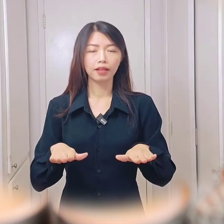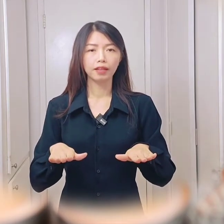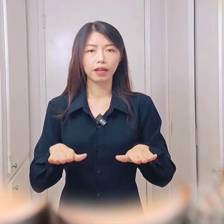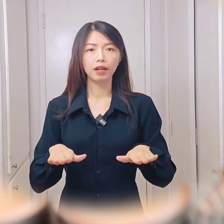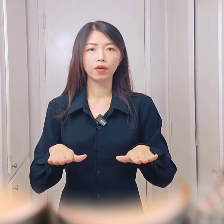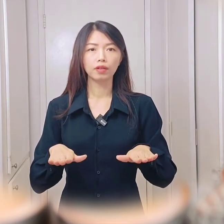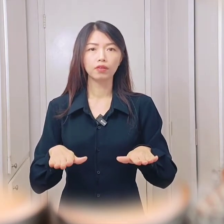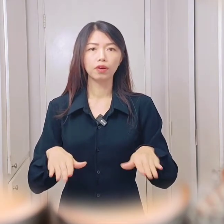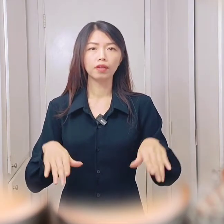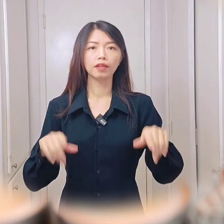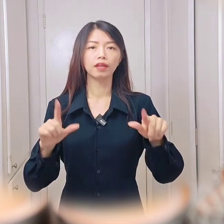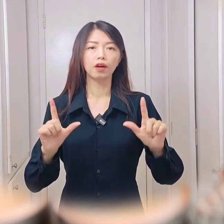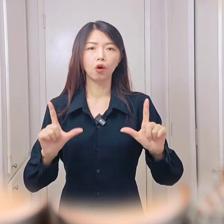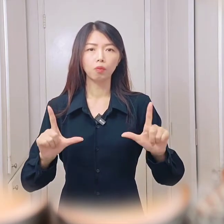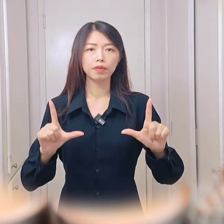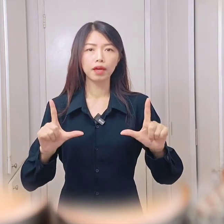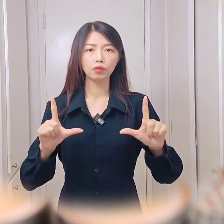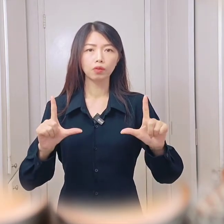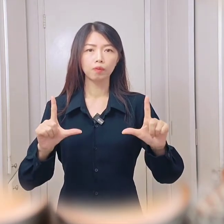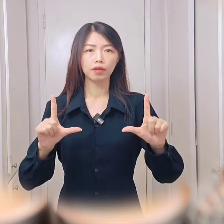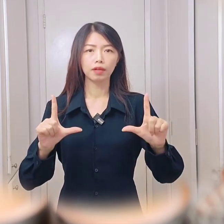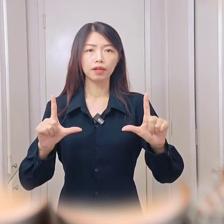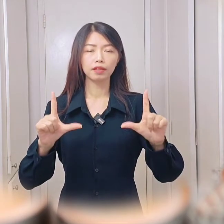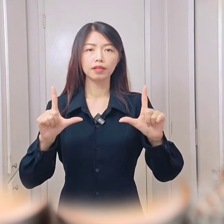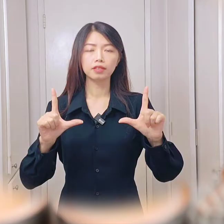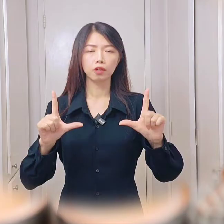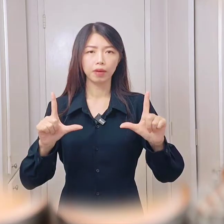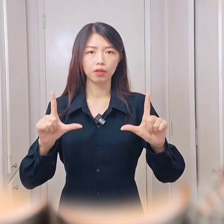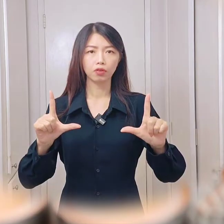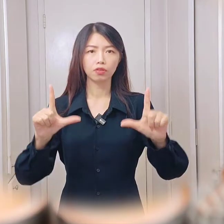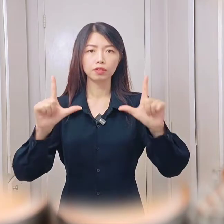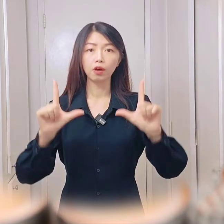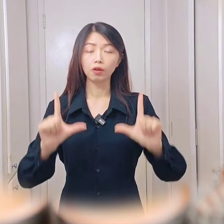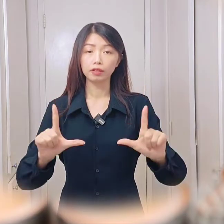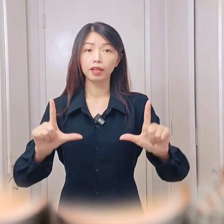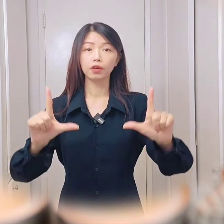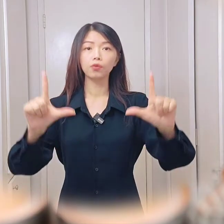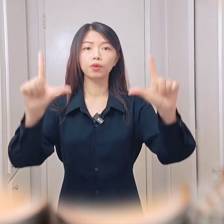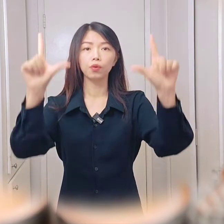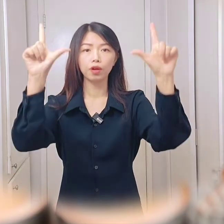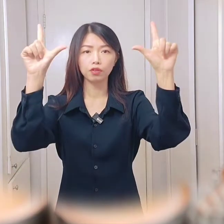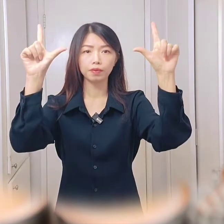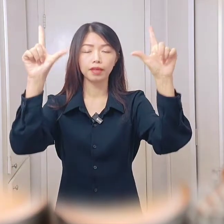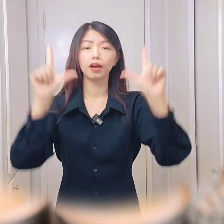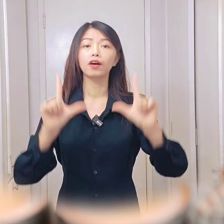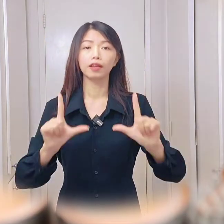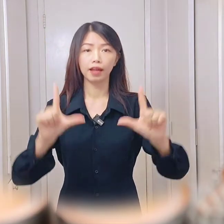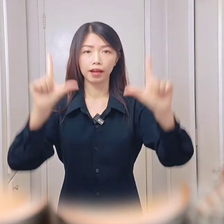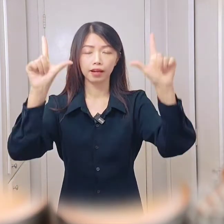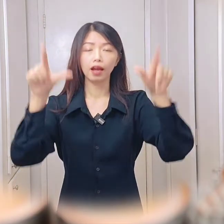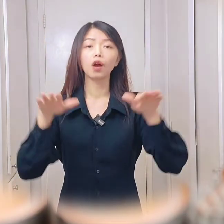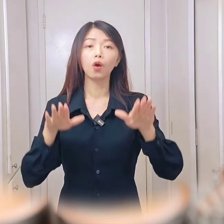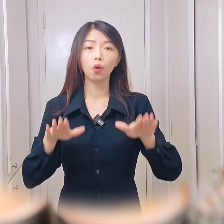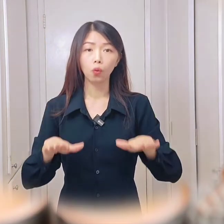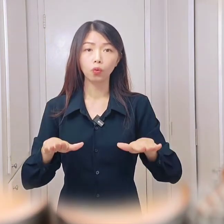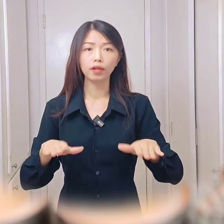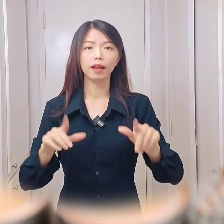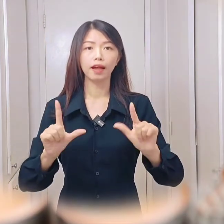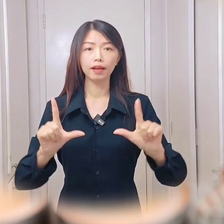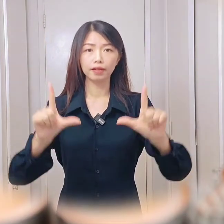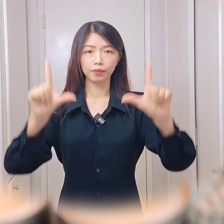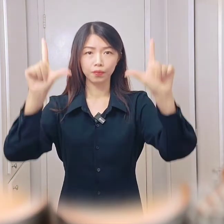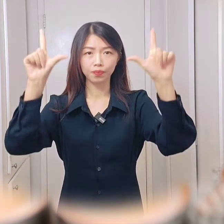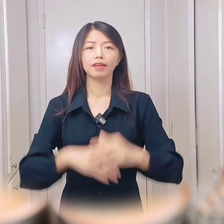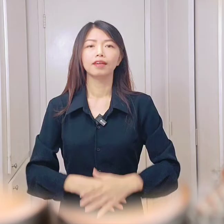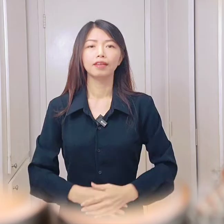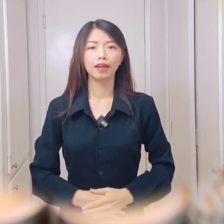오늘날. 날이라고 하는 예수어는 엄지하고 검지를 니은처럼 만들어 주셔서 그대로 위로 올려주시면 돼요. 날.